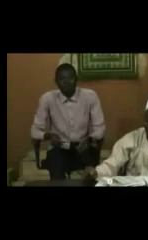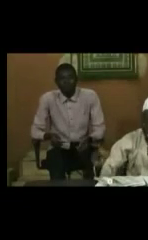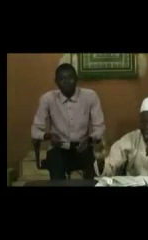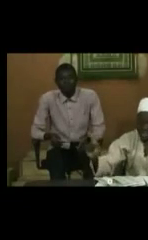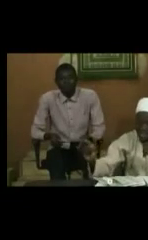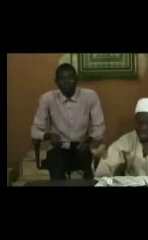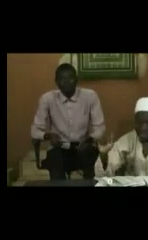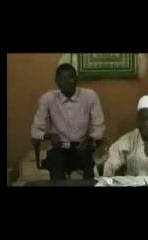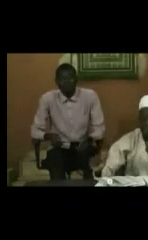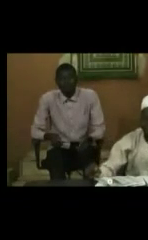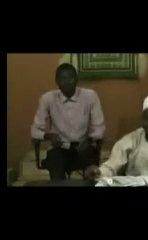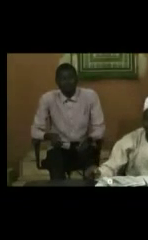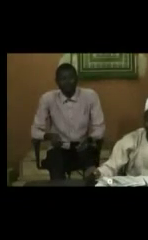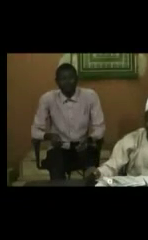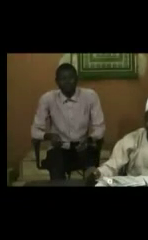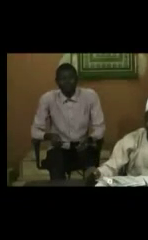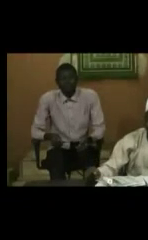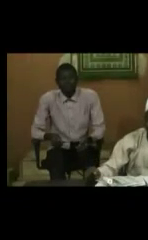ajá ni